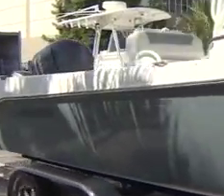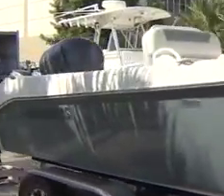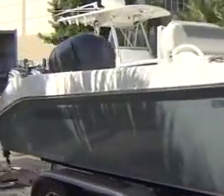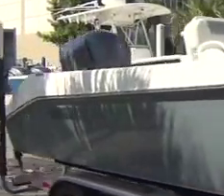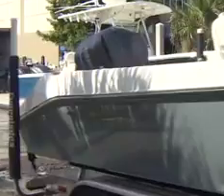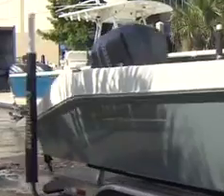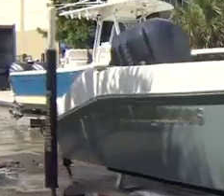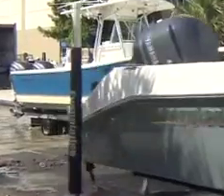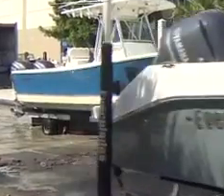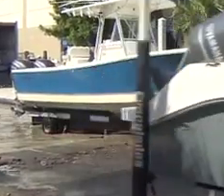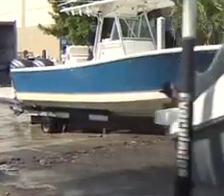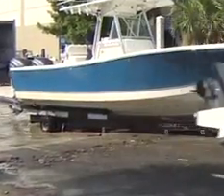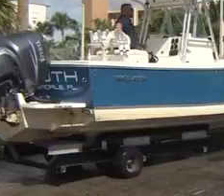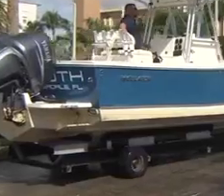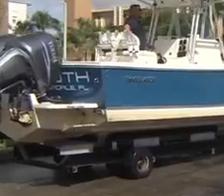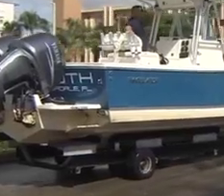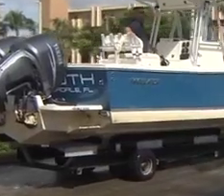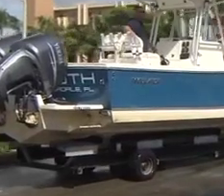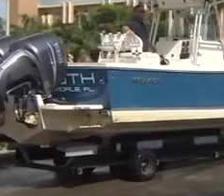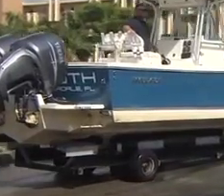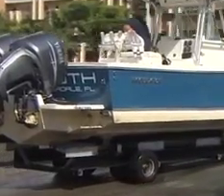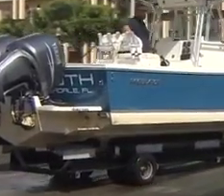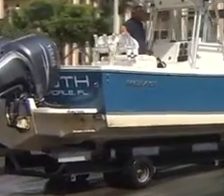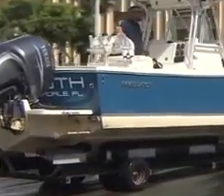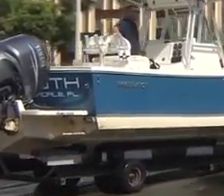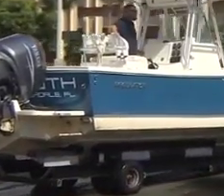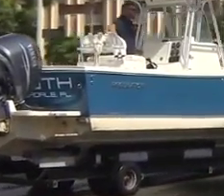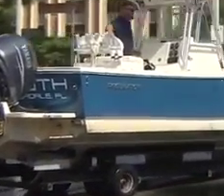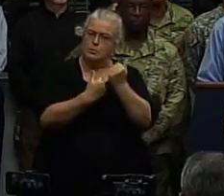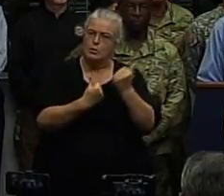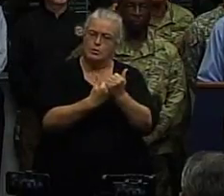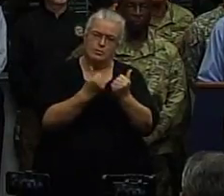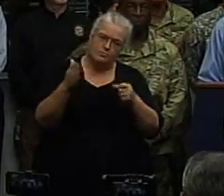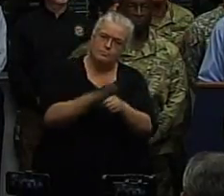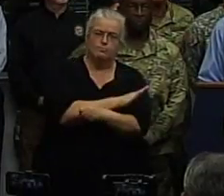τη Φλόριντα, την οποία αναμένεται να πλήξει την Κυριακή.